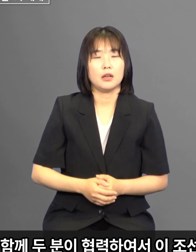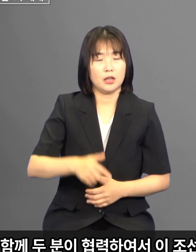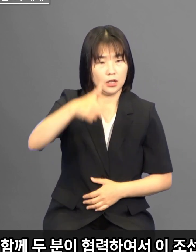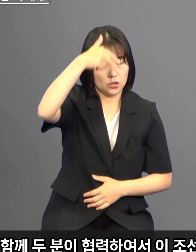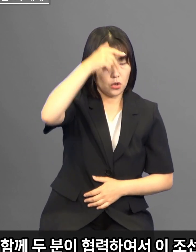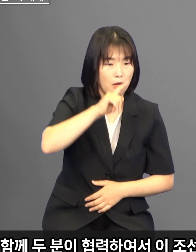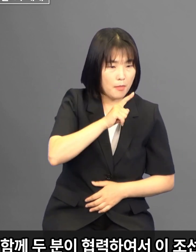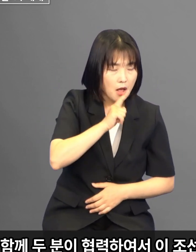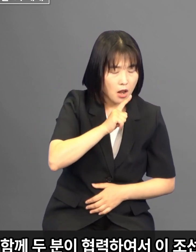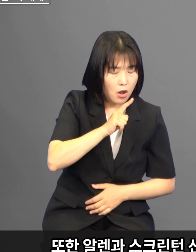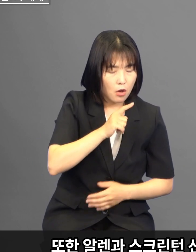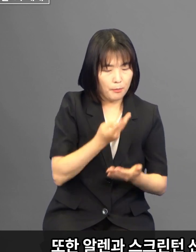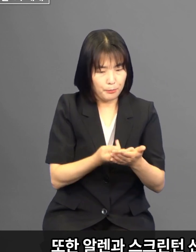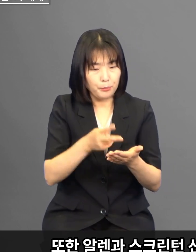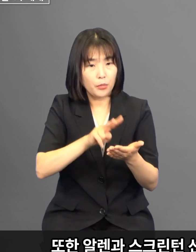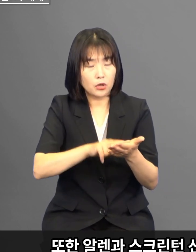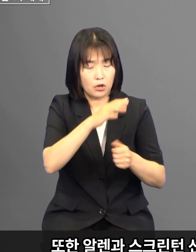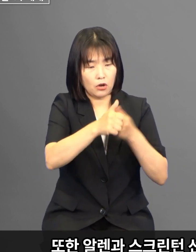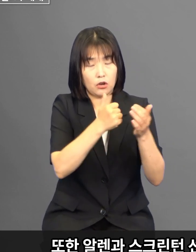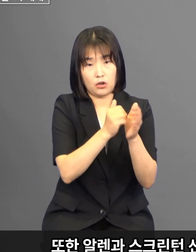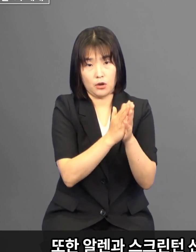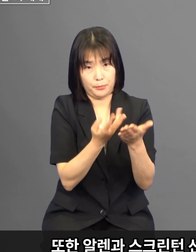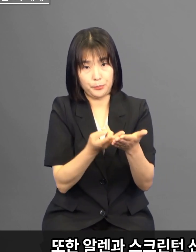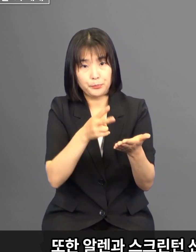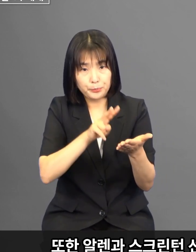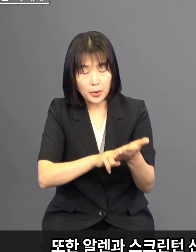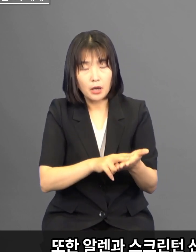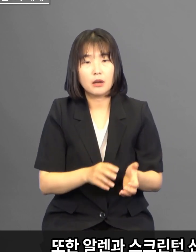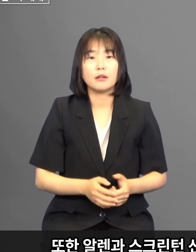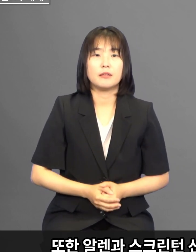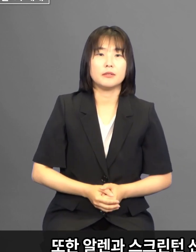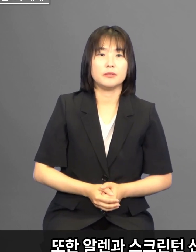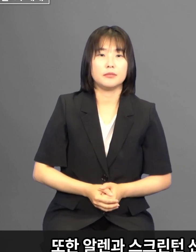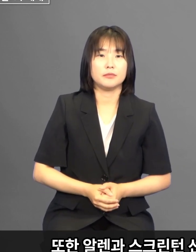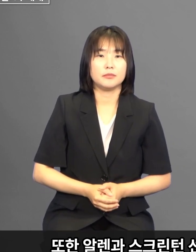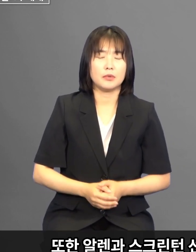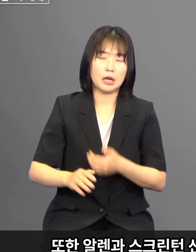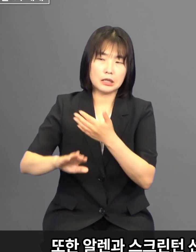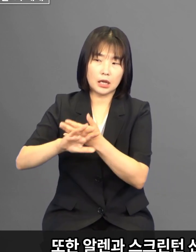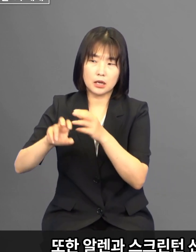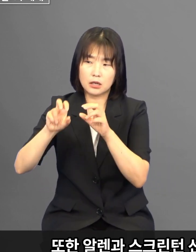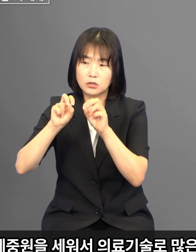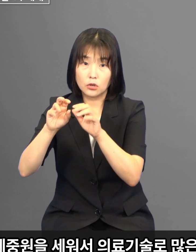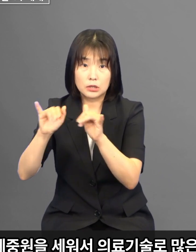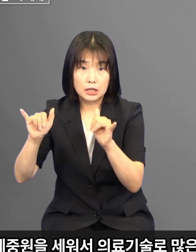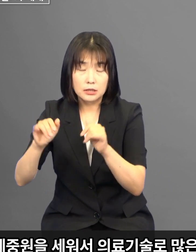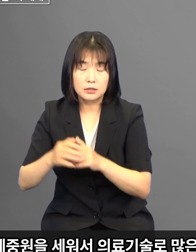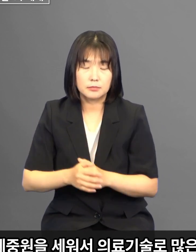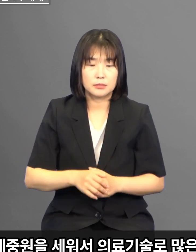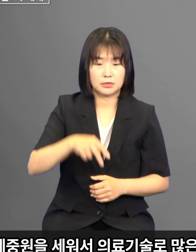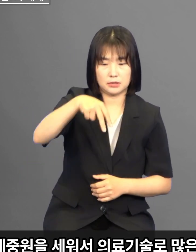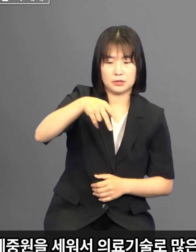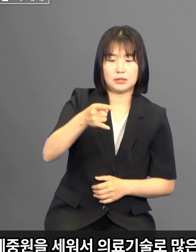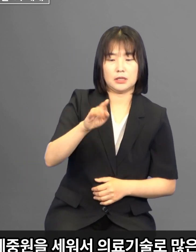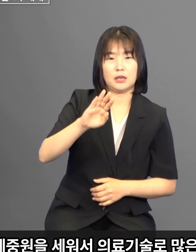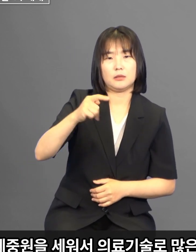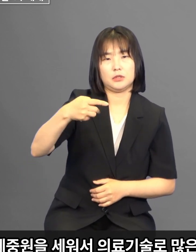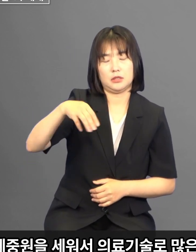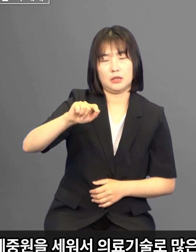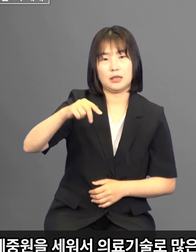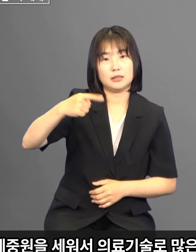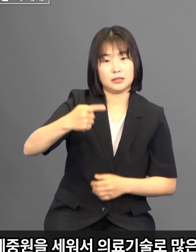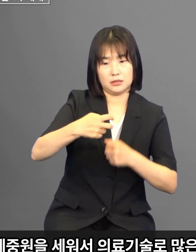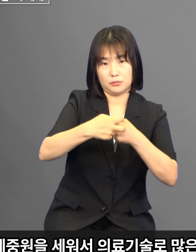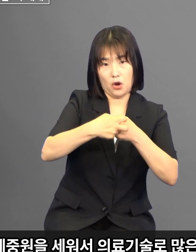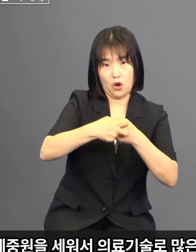수 있도록 번역을 했고, 또한 알렌 스크린턴 선교사님은 지금 세브란스 병원이죠, 재중원을 세워서